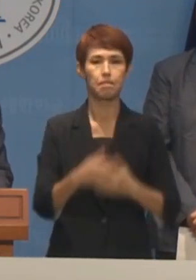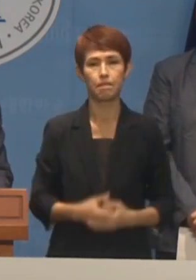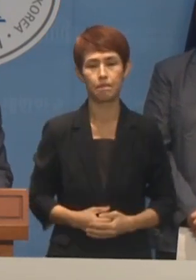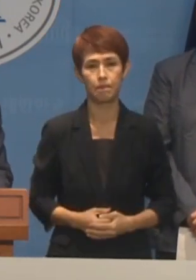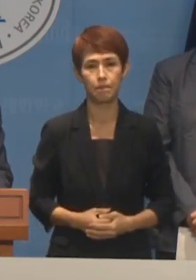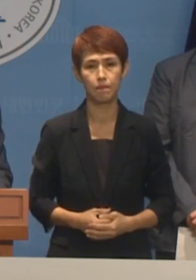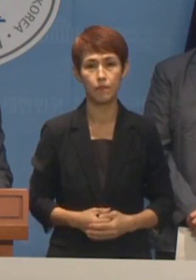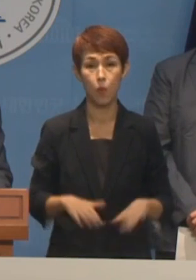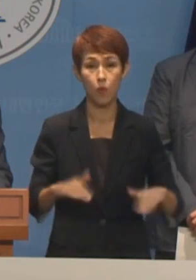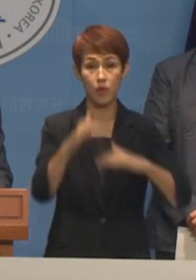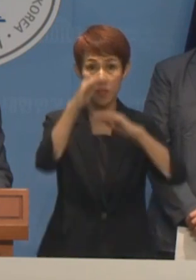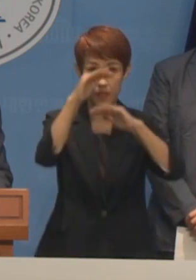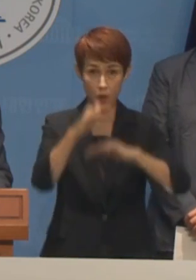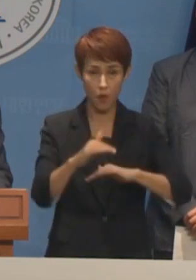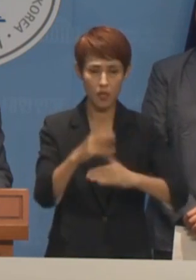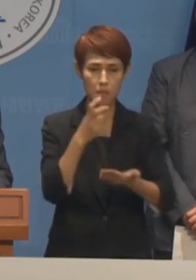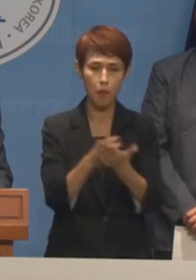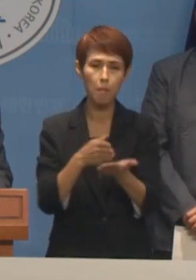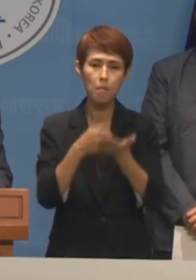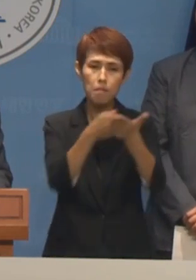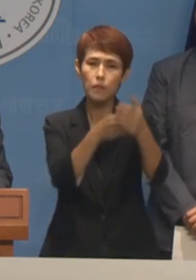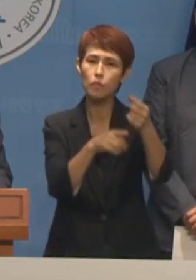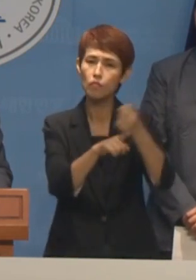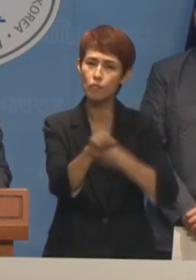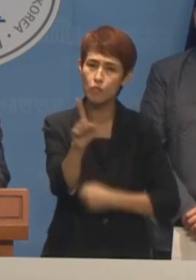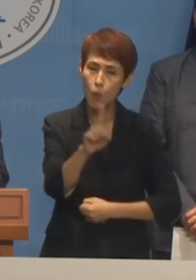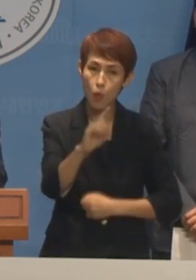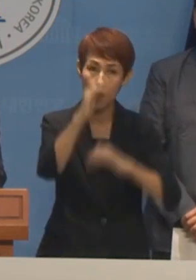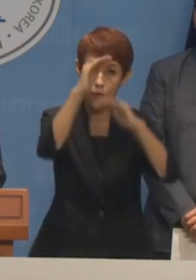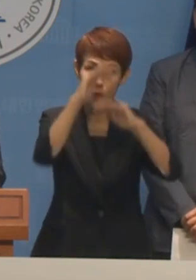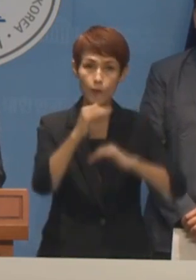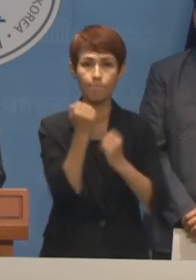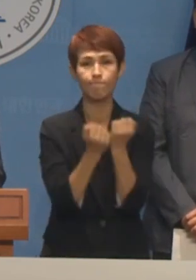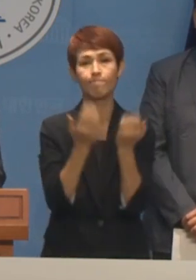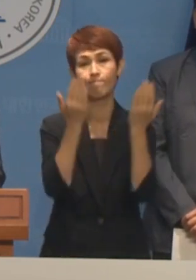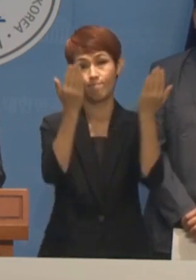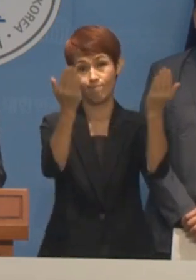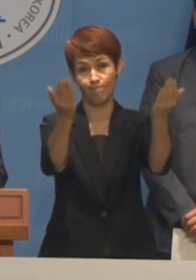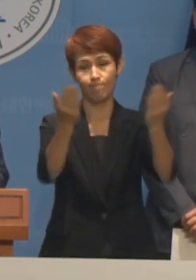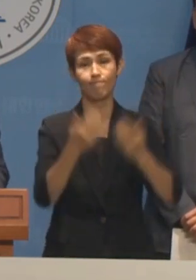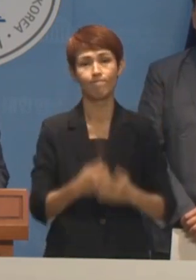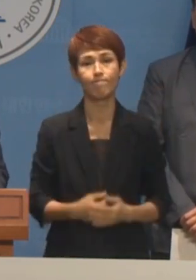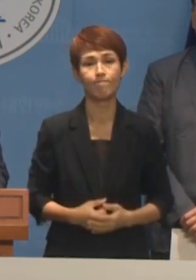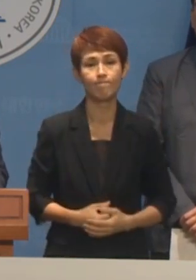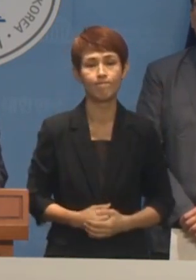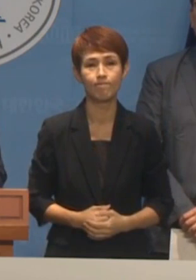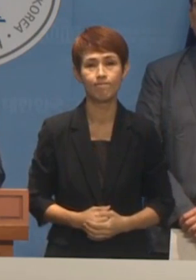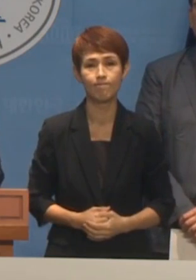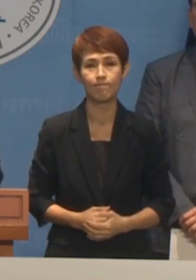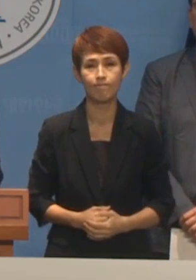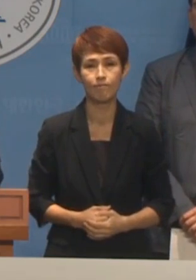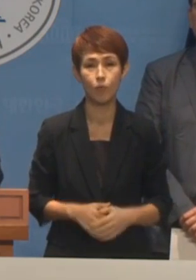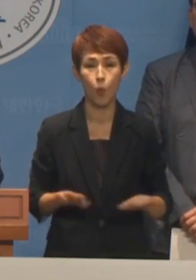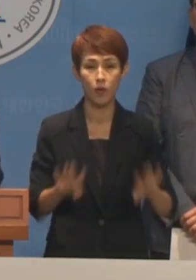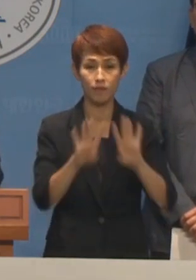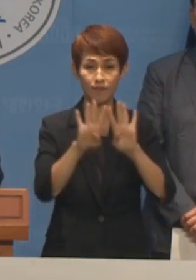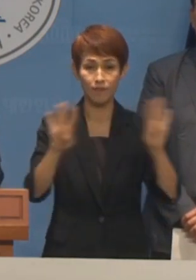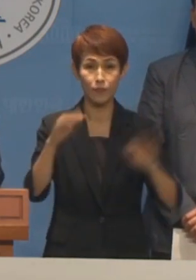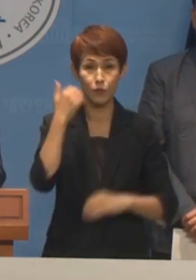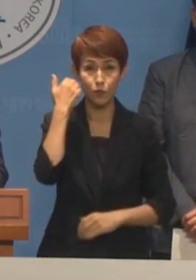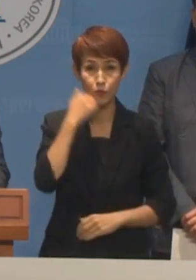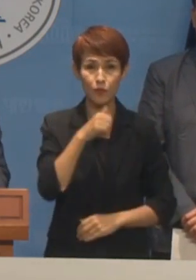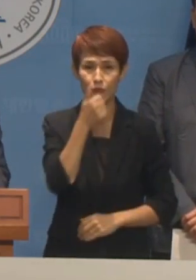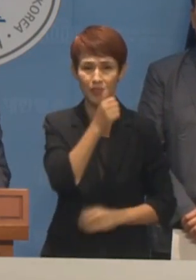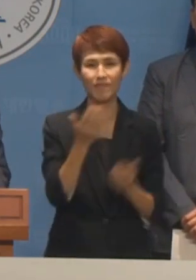기자에게는 이성균법을 발의한 취지와 법안의 내용을 말씀드리기 위한 자리입니다. 먼저 함께해 주신 분들을 소개해